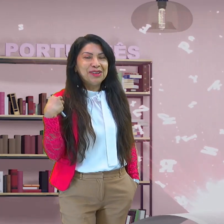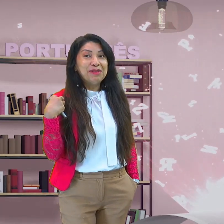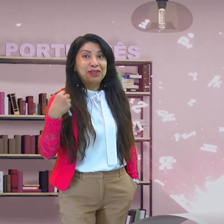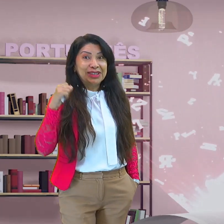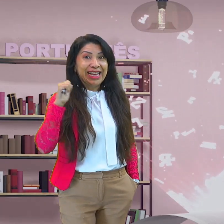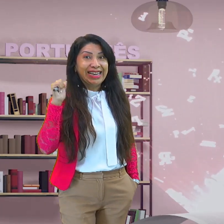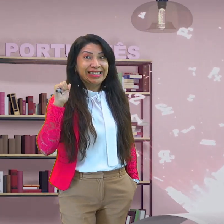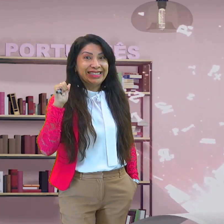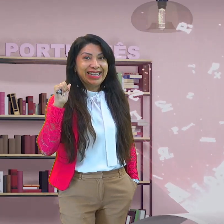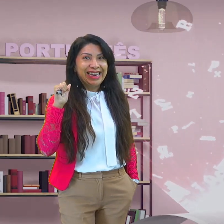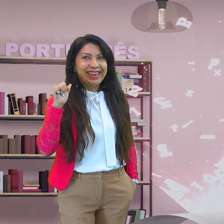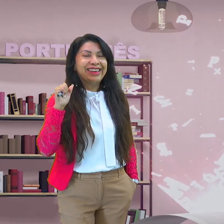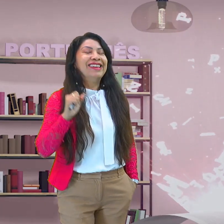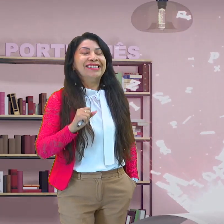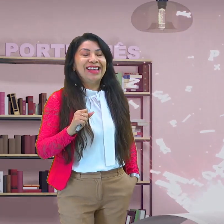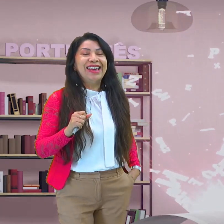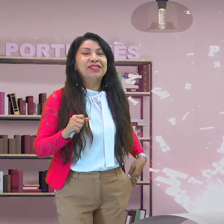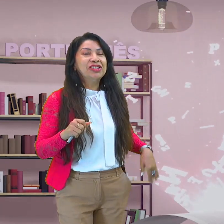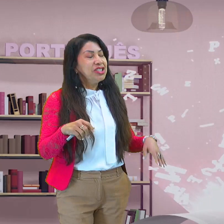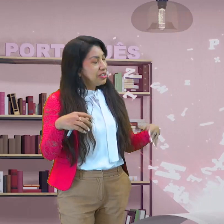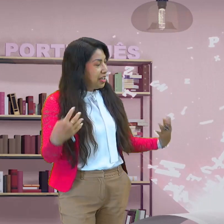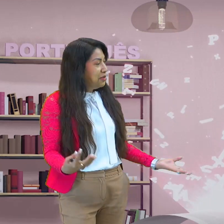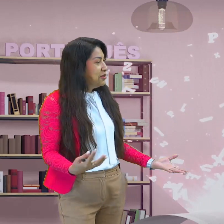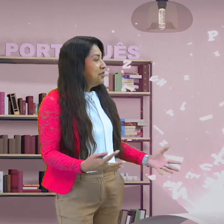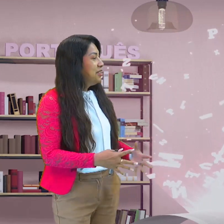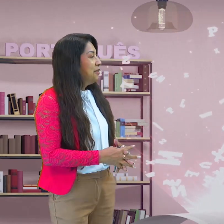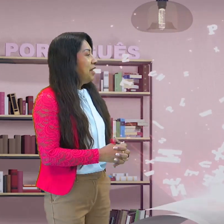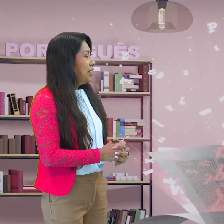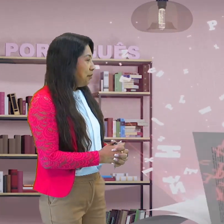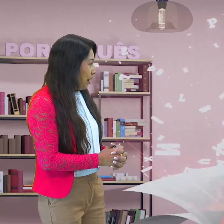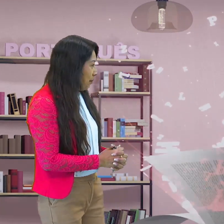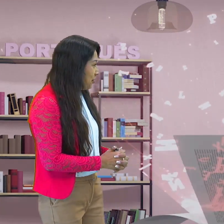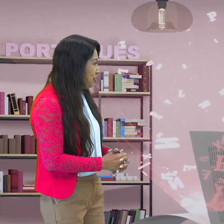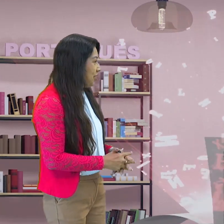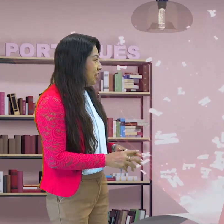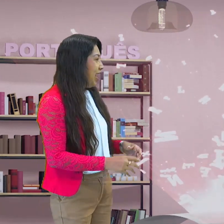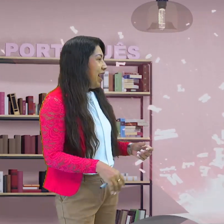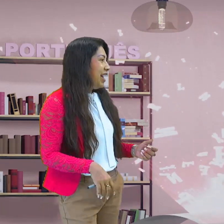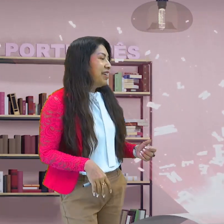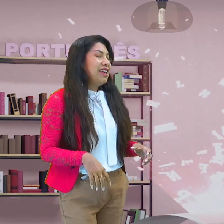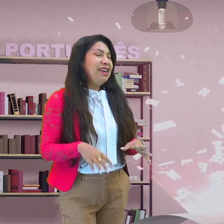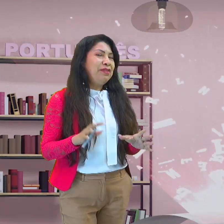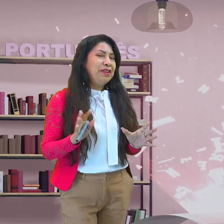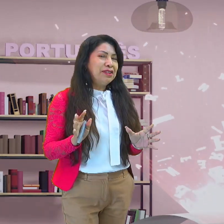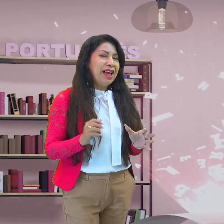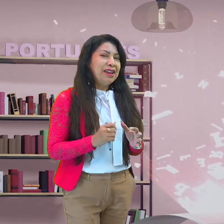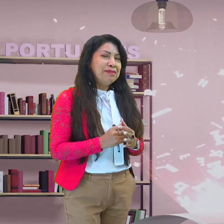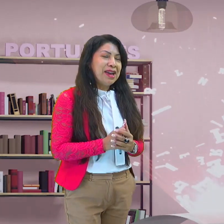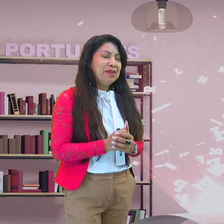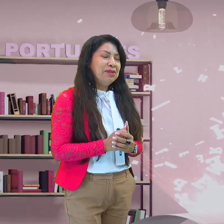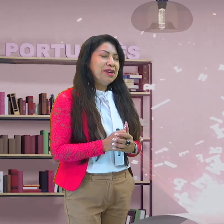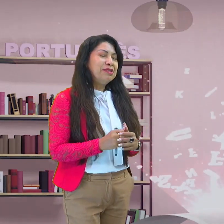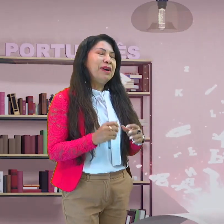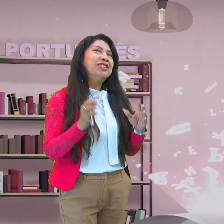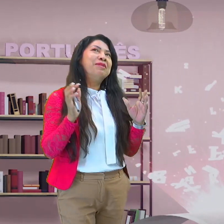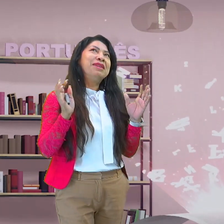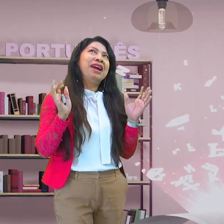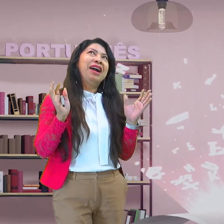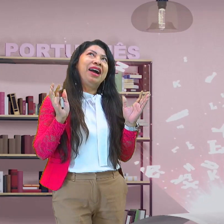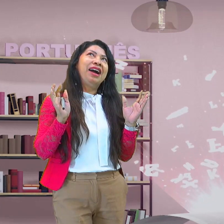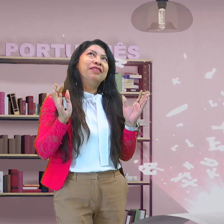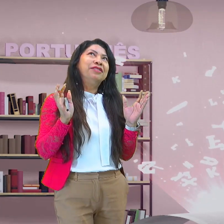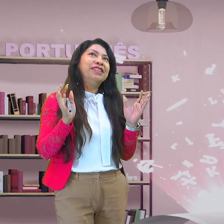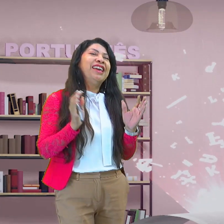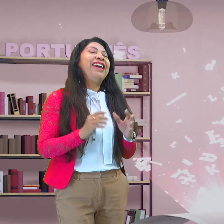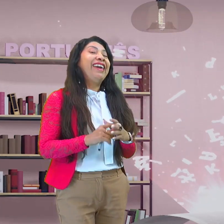eu volto a me fortalecer certo a gente reúne após o jantar eu fico lá na minha rua debaixo